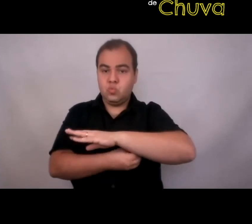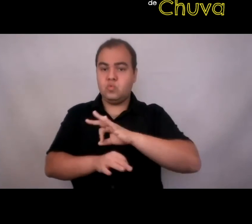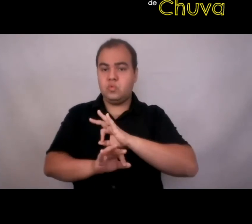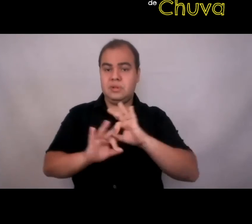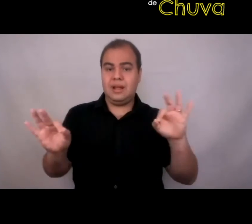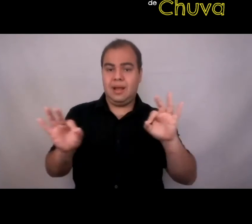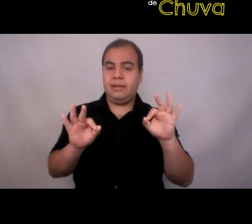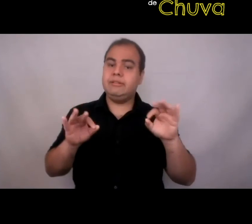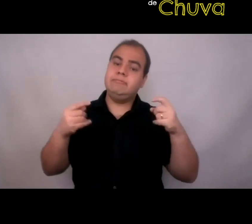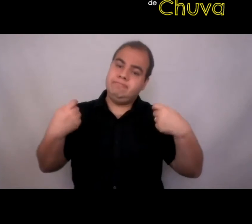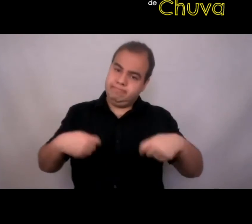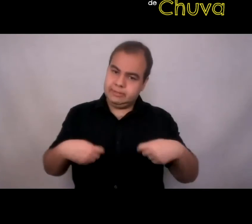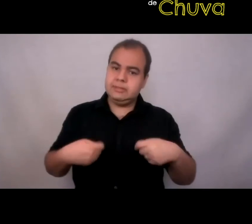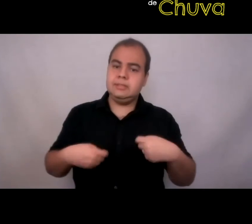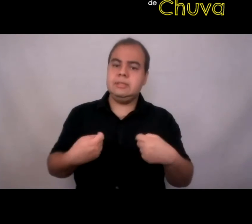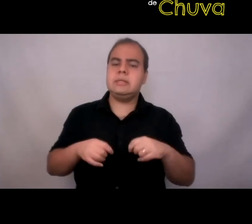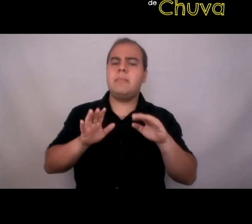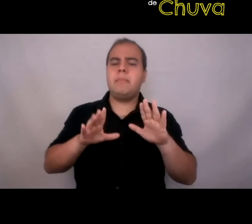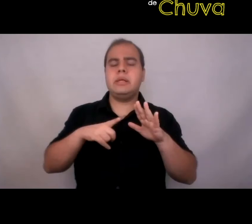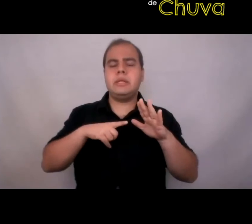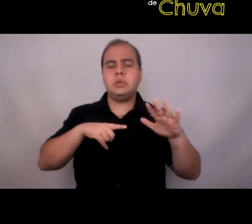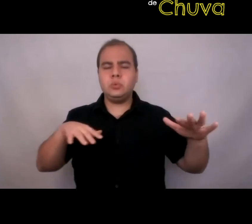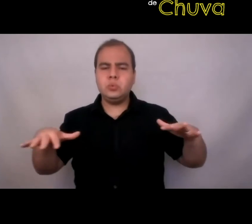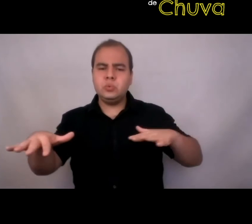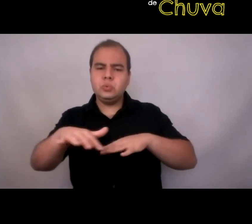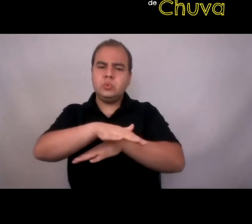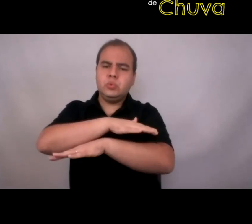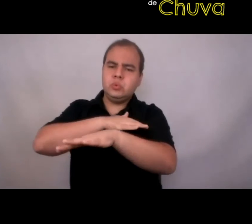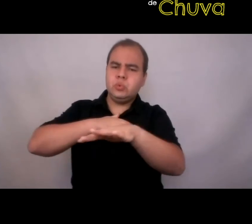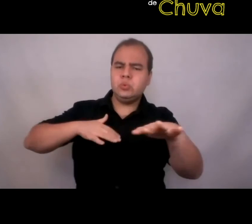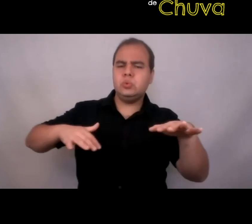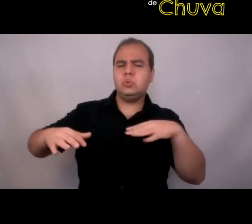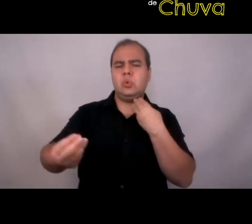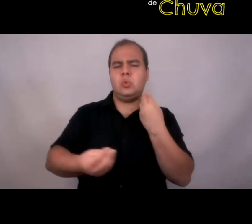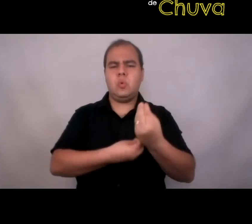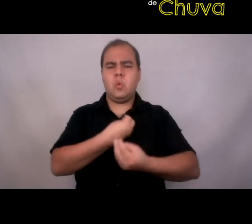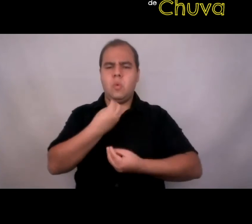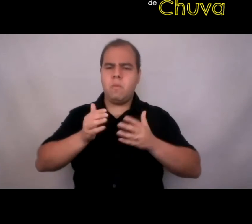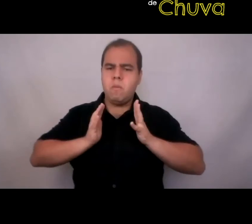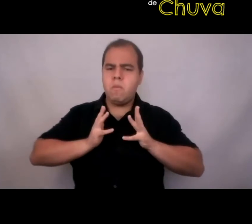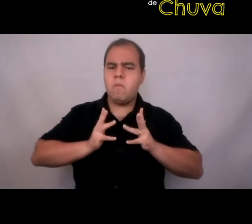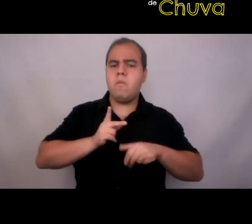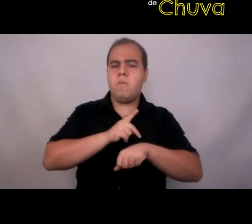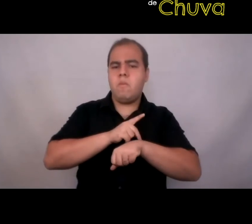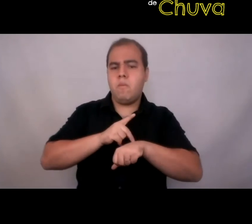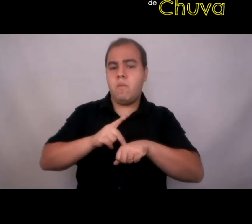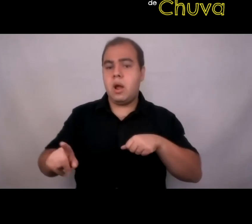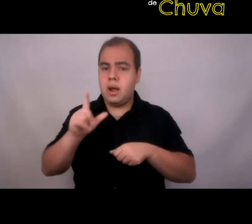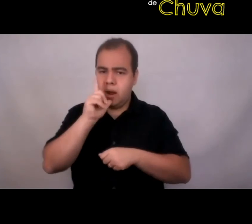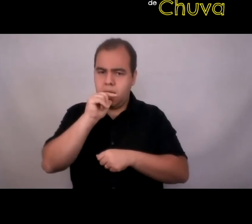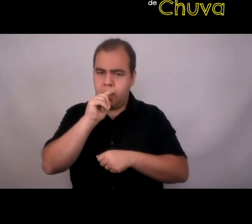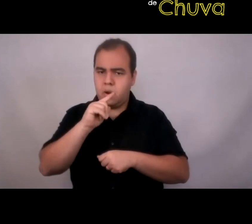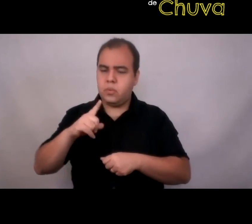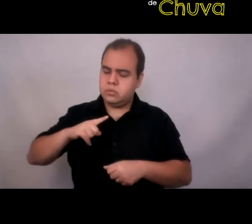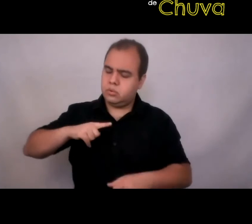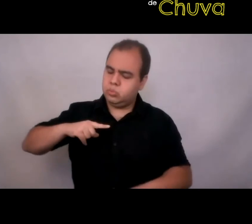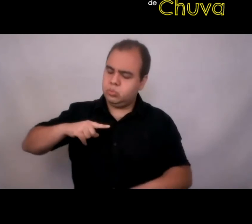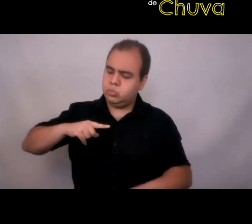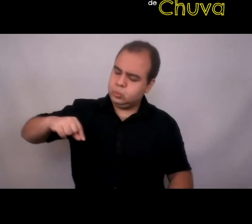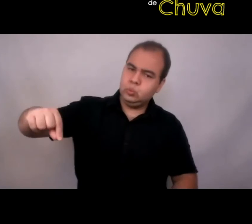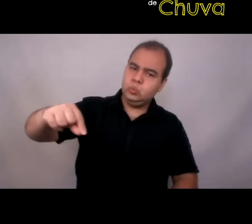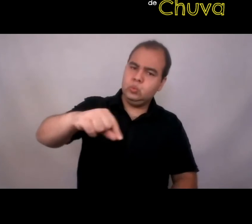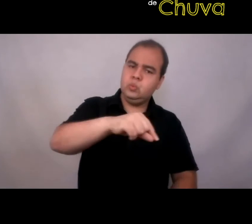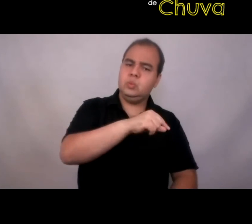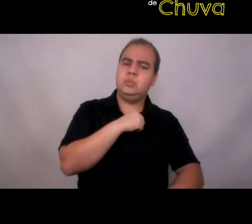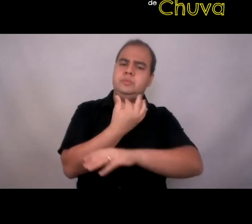uma dinâmica de purificação da água à medida que ela vai percorrendo tanto os canteiros pluviais e,